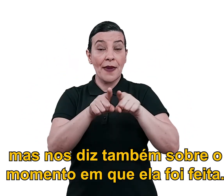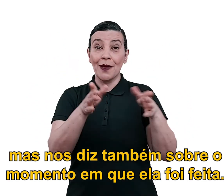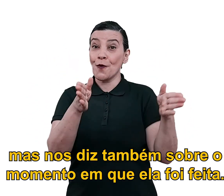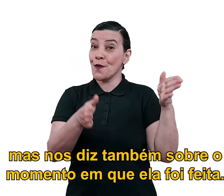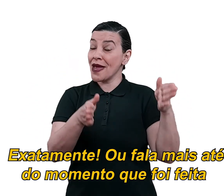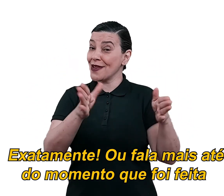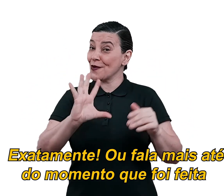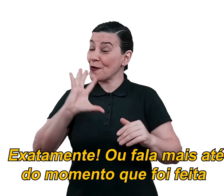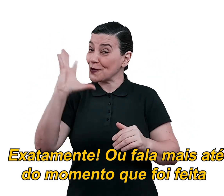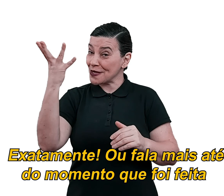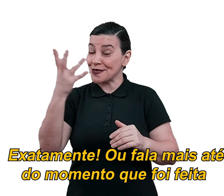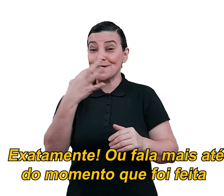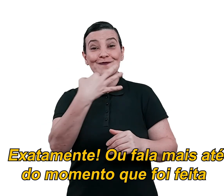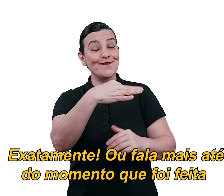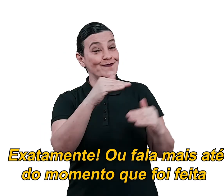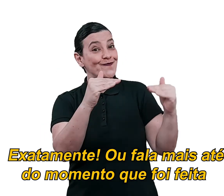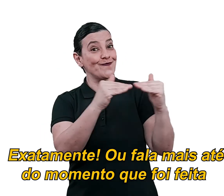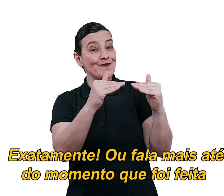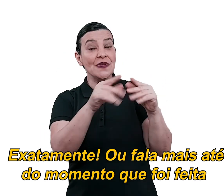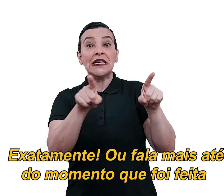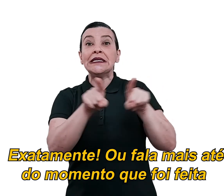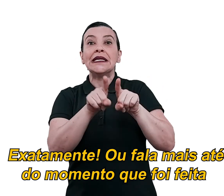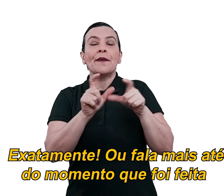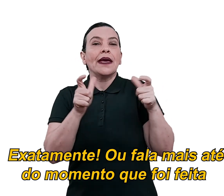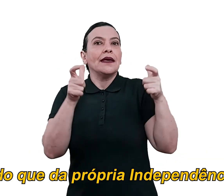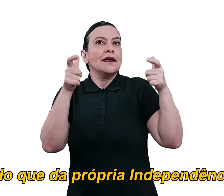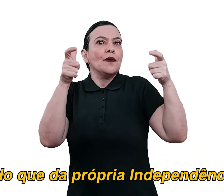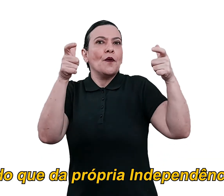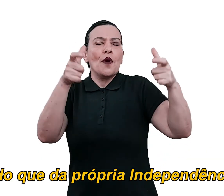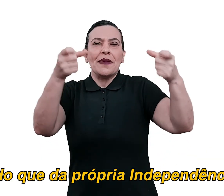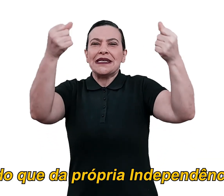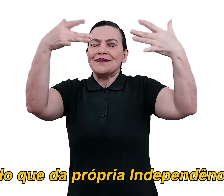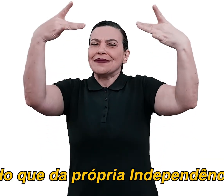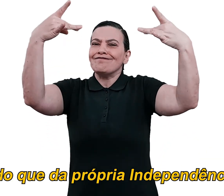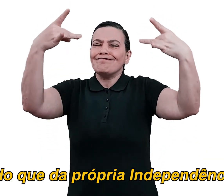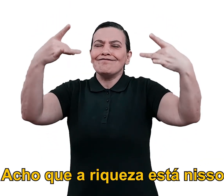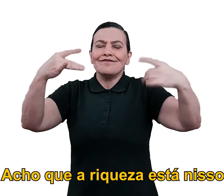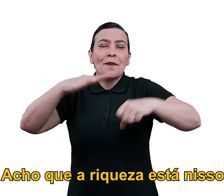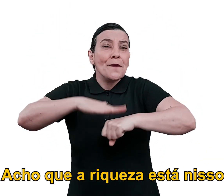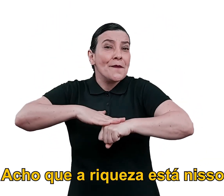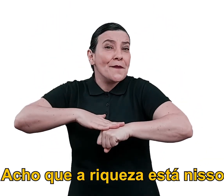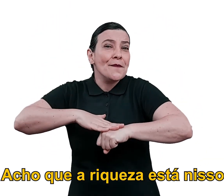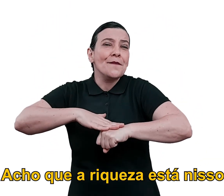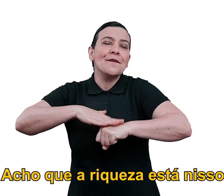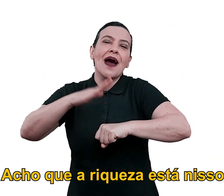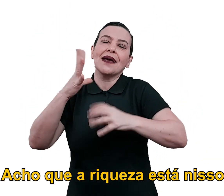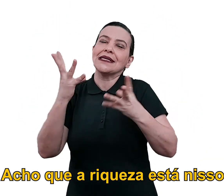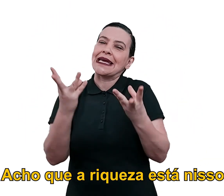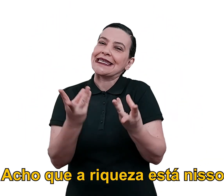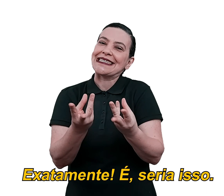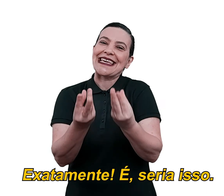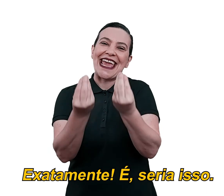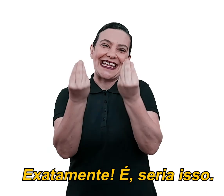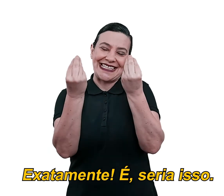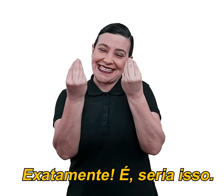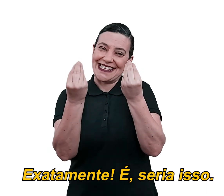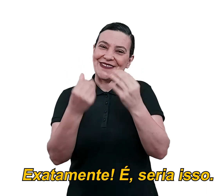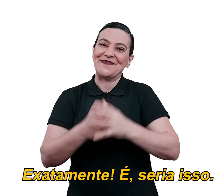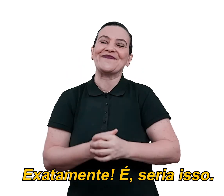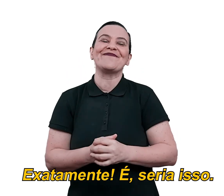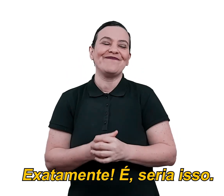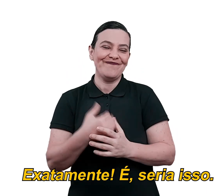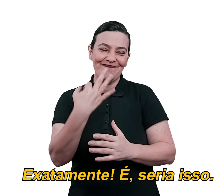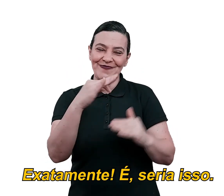ela foi feita. Exatamente. Ou fala mais até do momento que foi feita do que da própria independência. Né? Acho que a riqueza está nisso. Exatamente. Tipo,